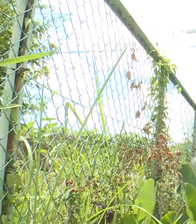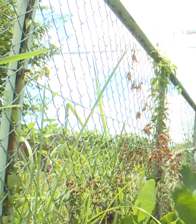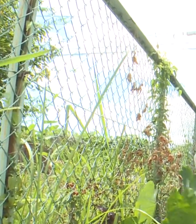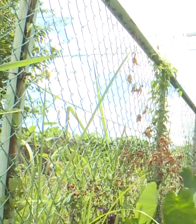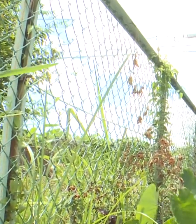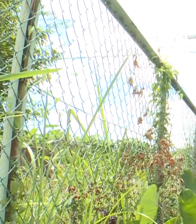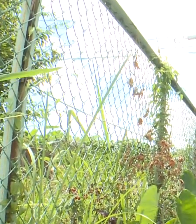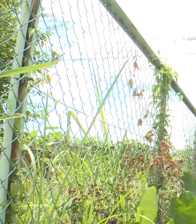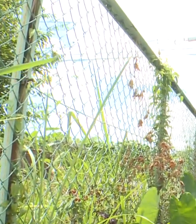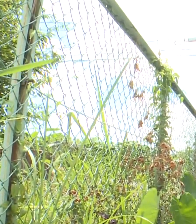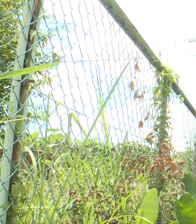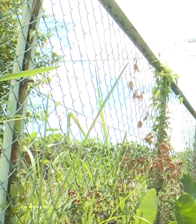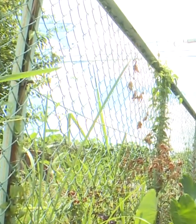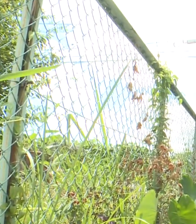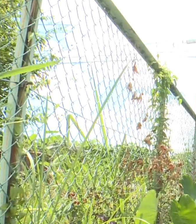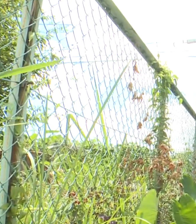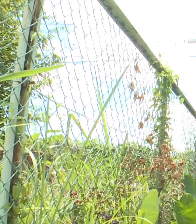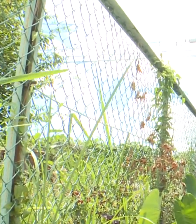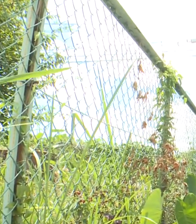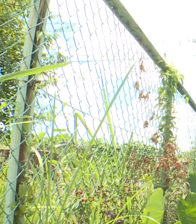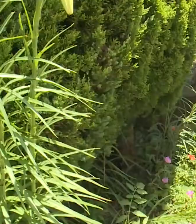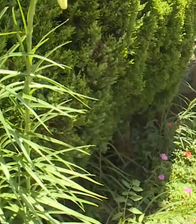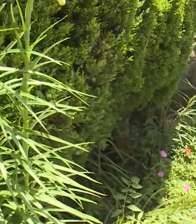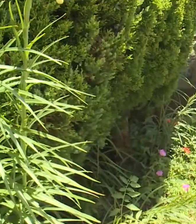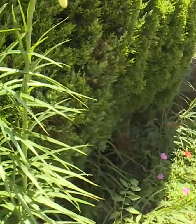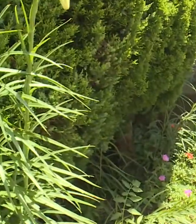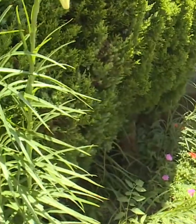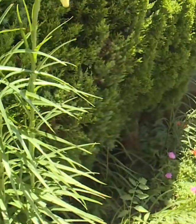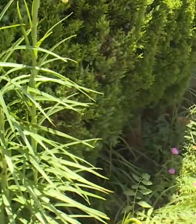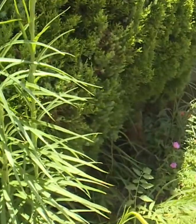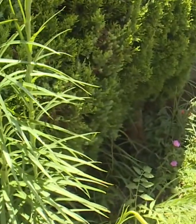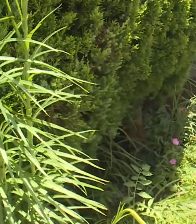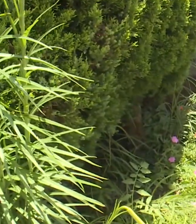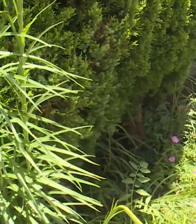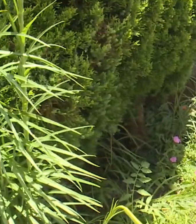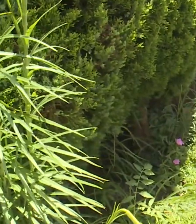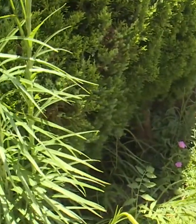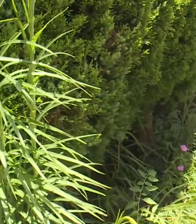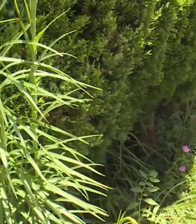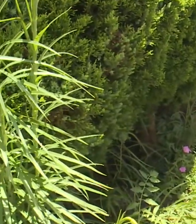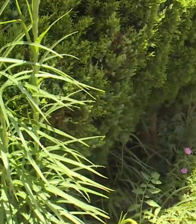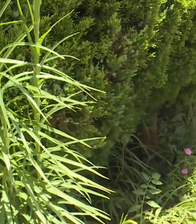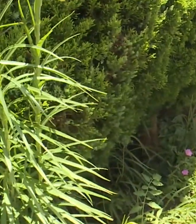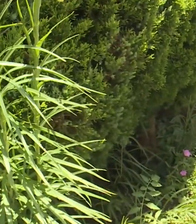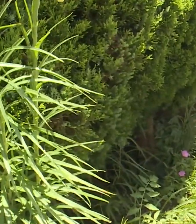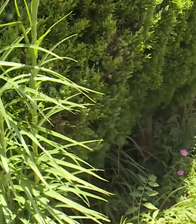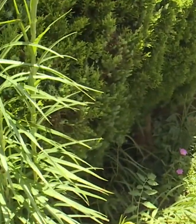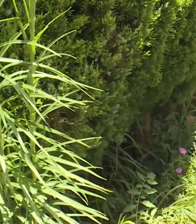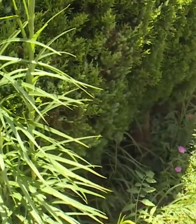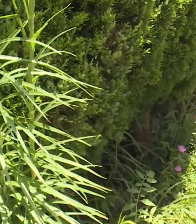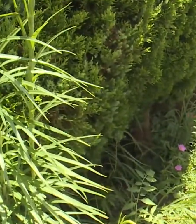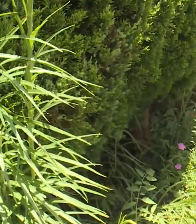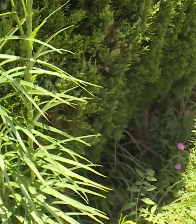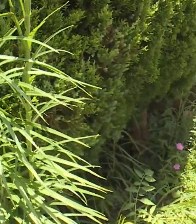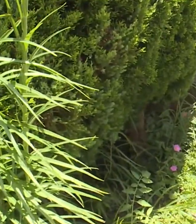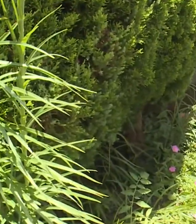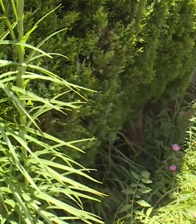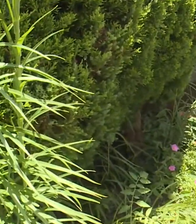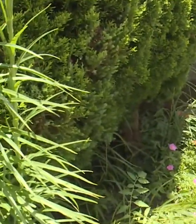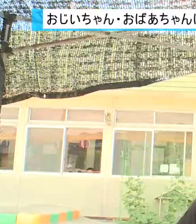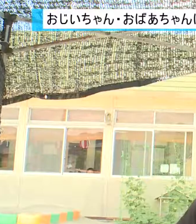9月の第3月曜日は敬老の日です。子供たちにおじいちゃんおばあちゃんの印象を聞いてみました